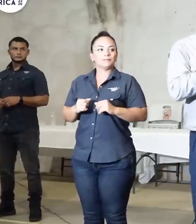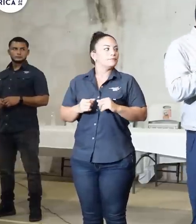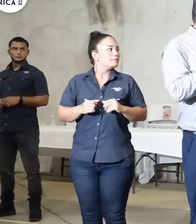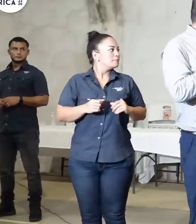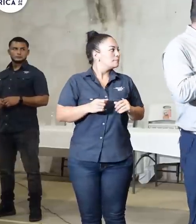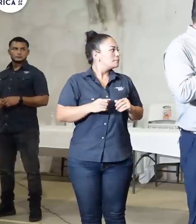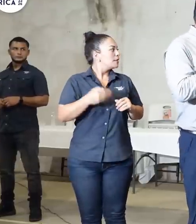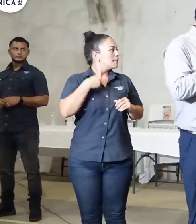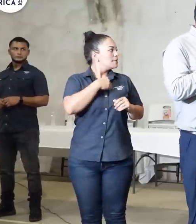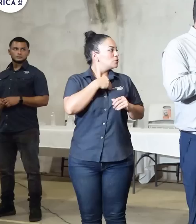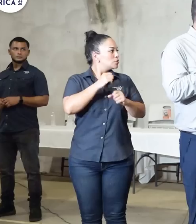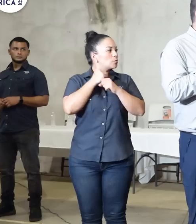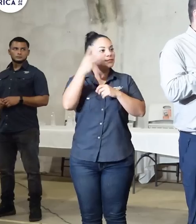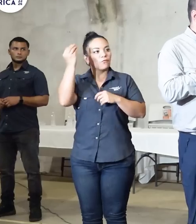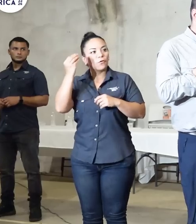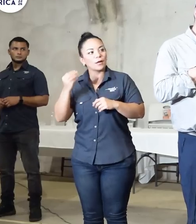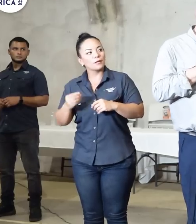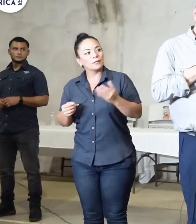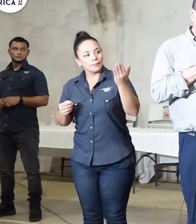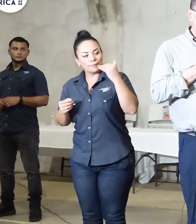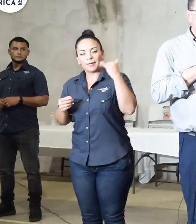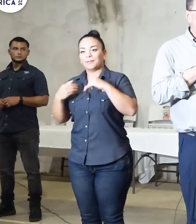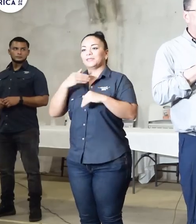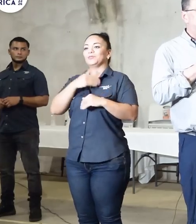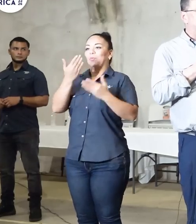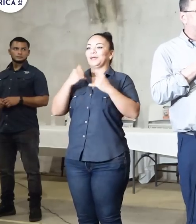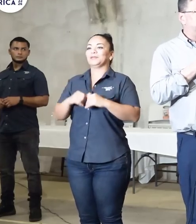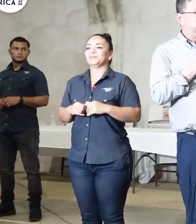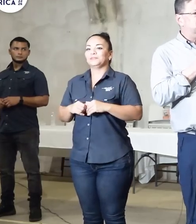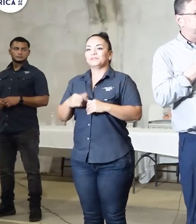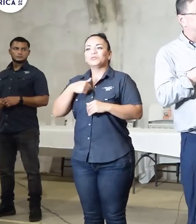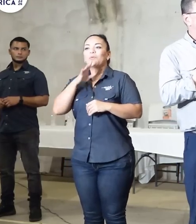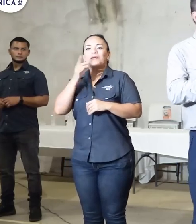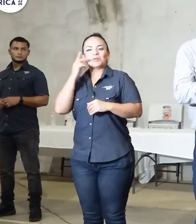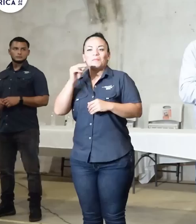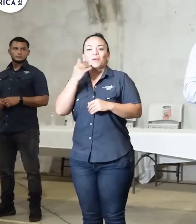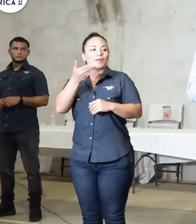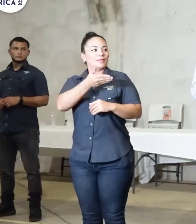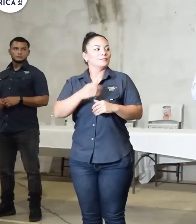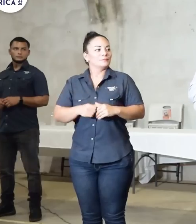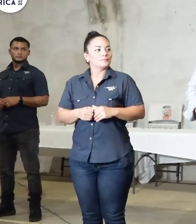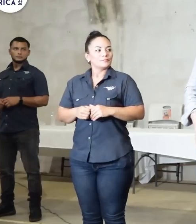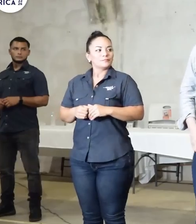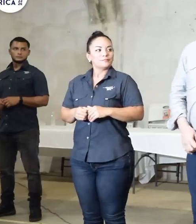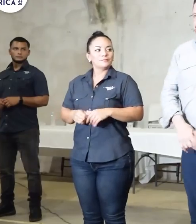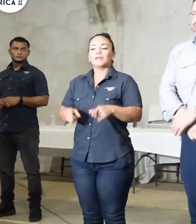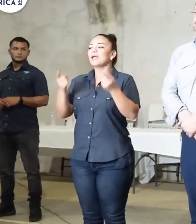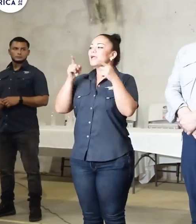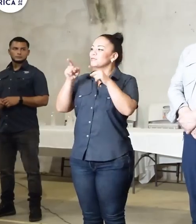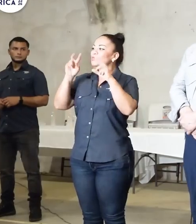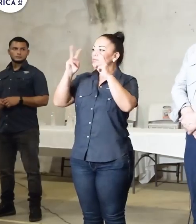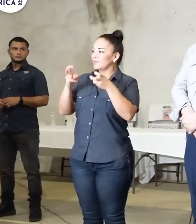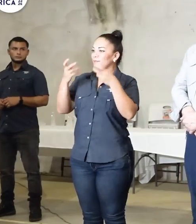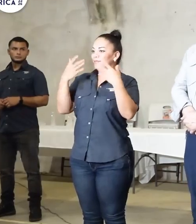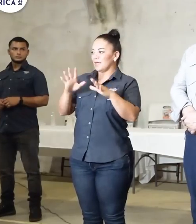ya el ministro de Seguridad se fue. Venga, ministro, porque ¿para qué voy a hablar yo si usted está aquí? Bueno, ese es un tema que ya